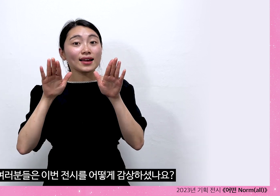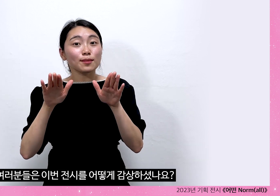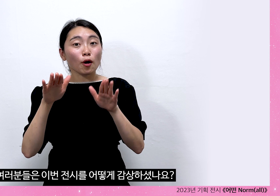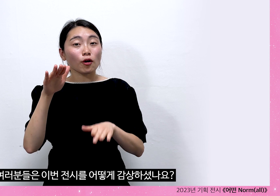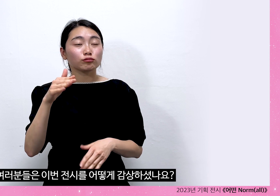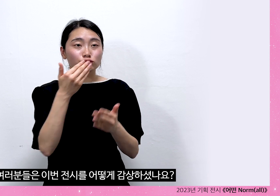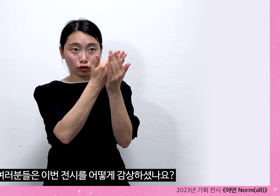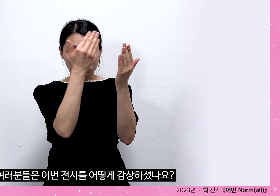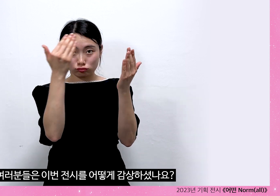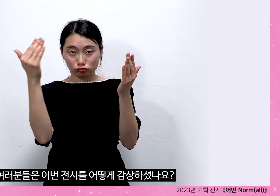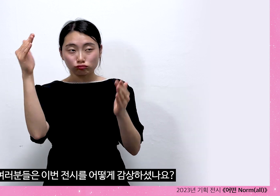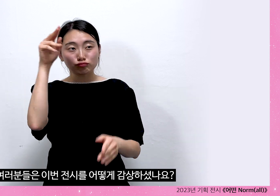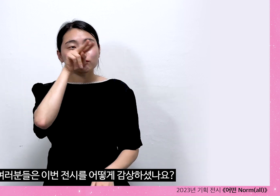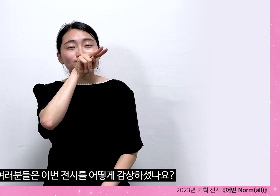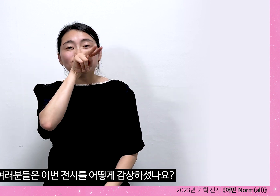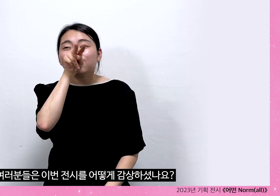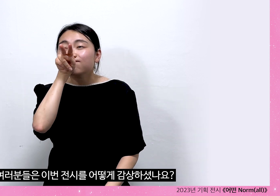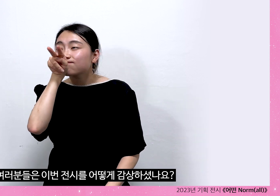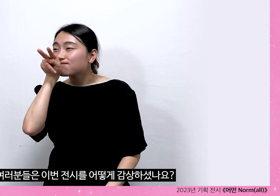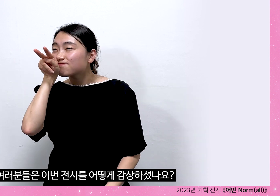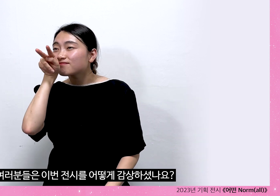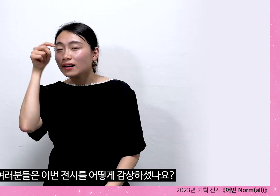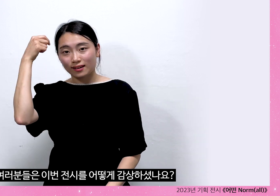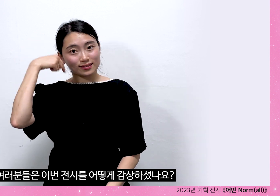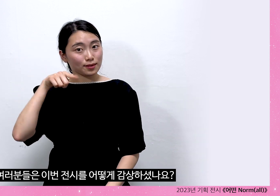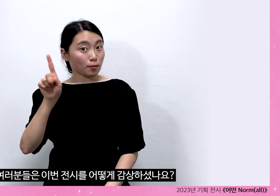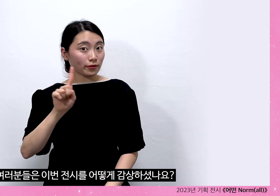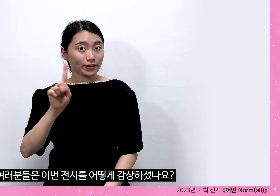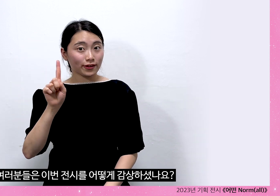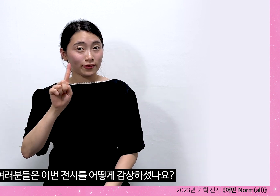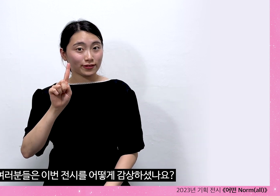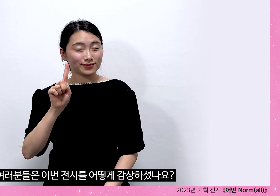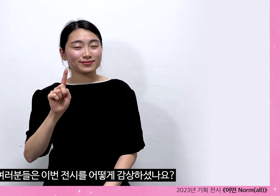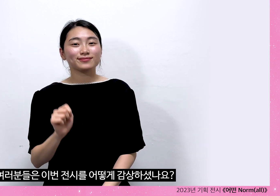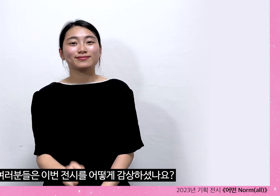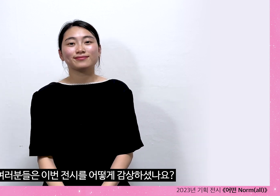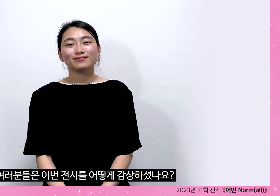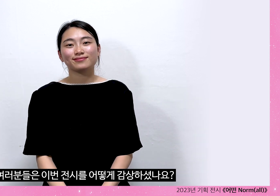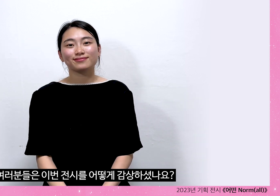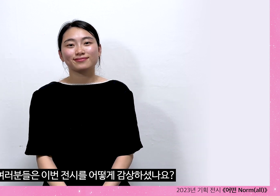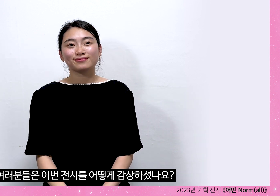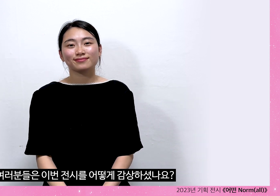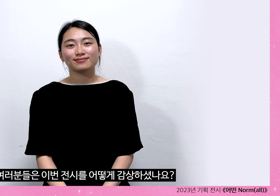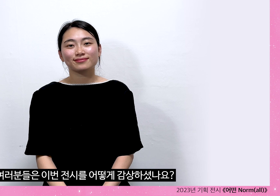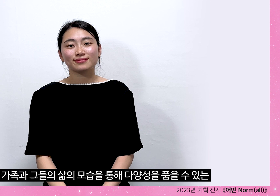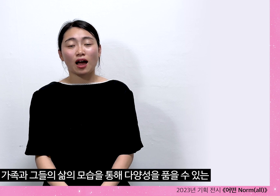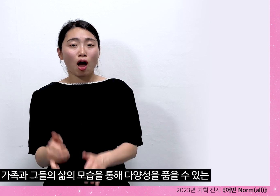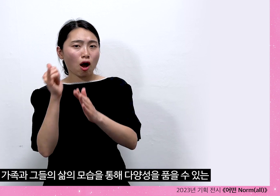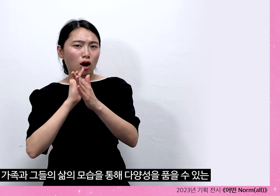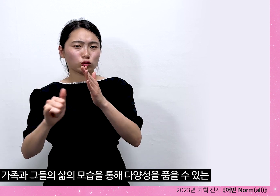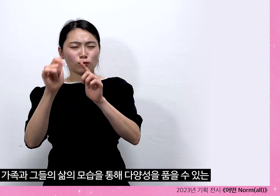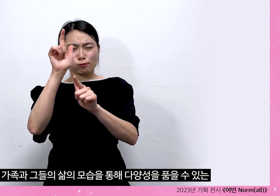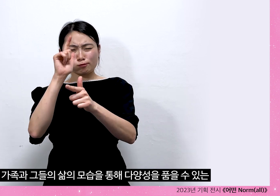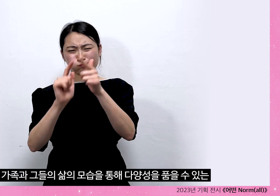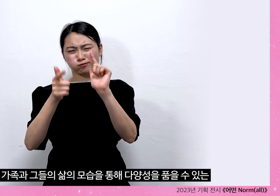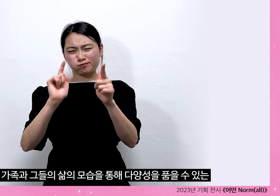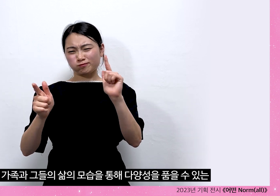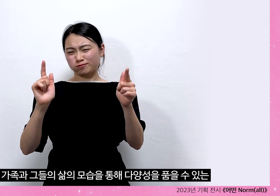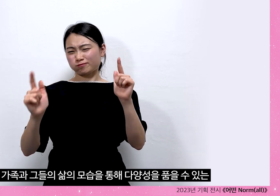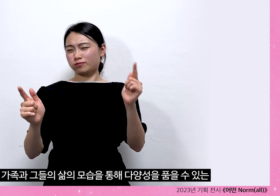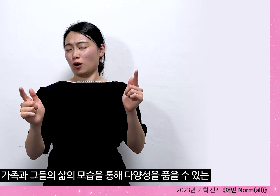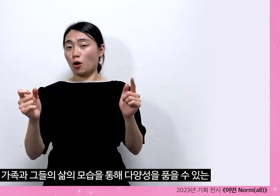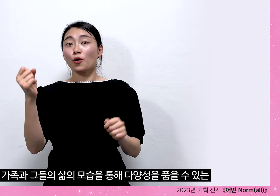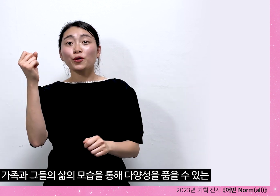여러분들은 이번 전시를 어떻게 감상하셨나요? 더 다양한